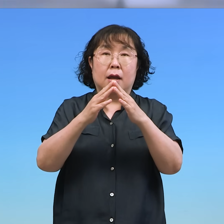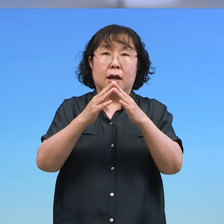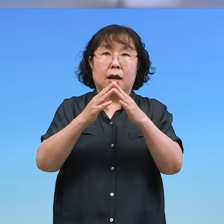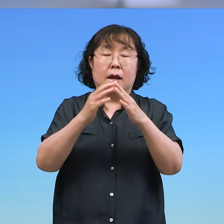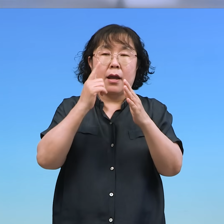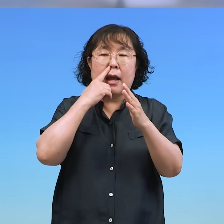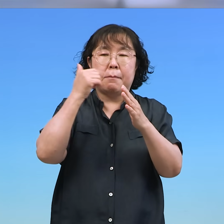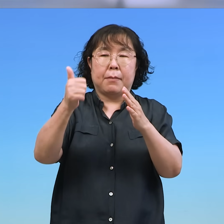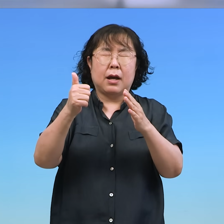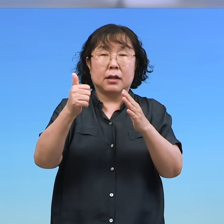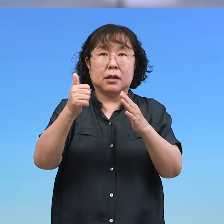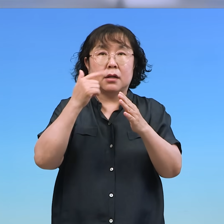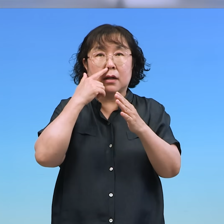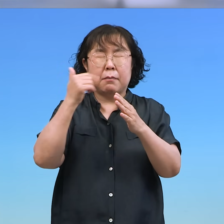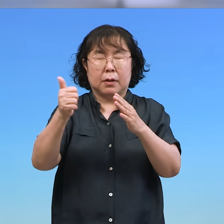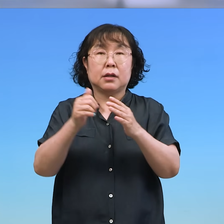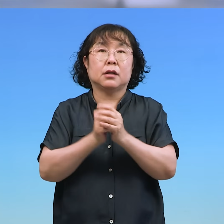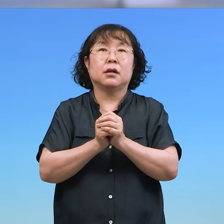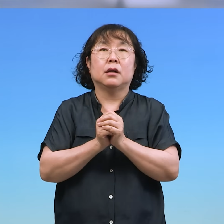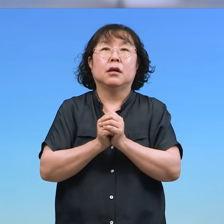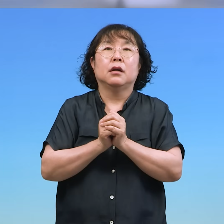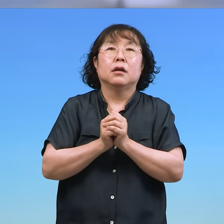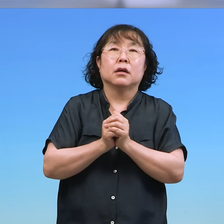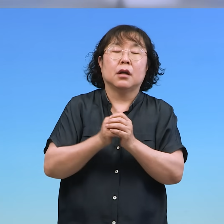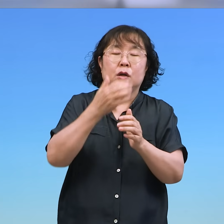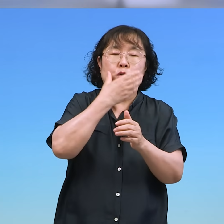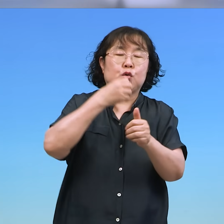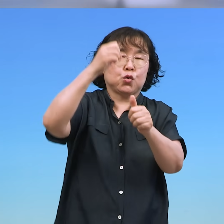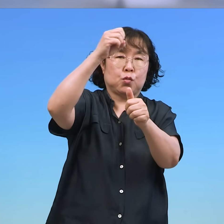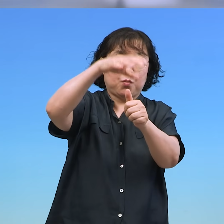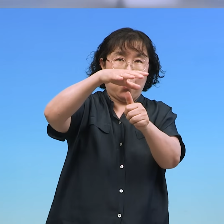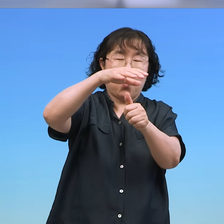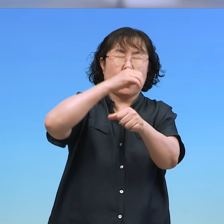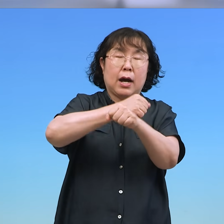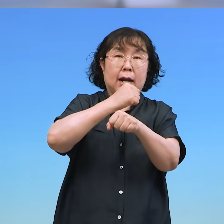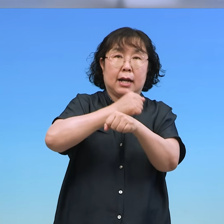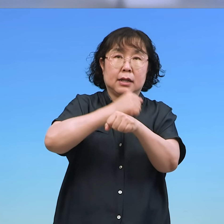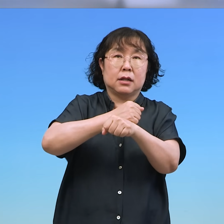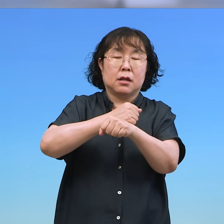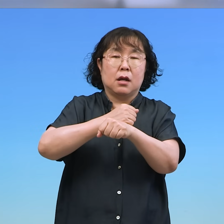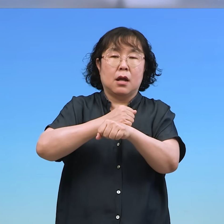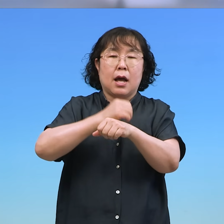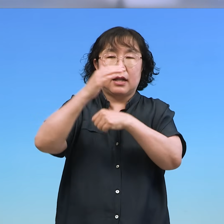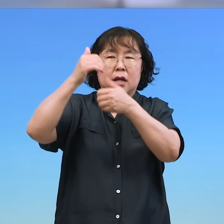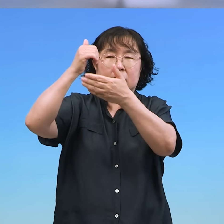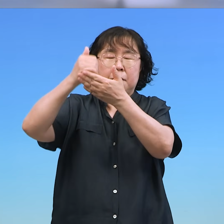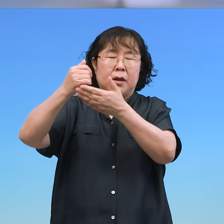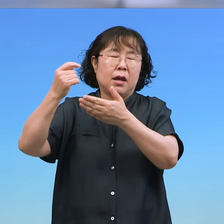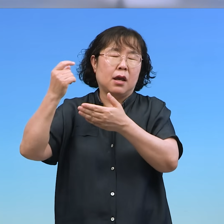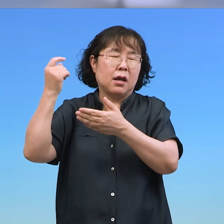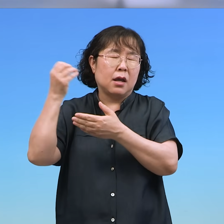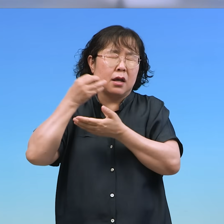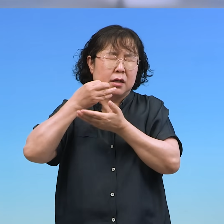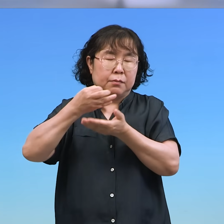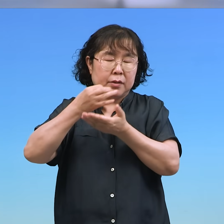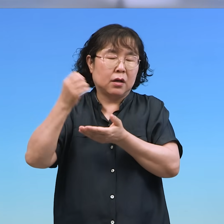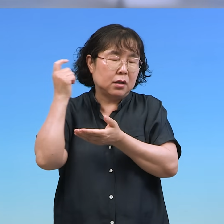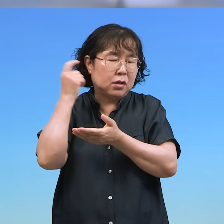모든 분들이 이 말씀으로 은혜 다 받으시겠지만 특별히 하나님께서 오늘 우리 아버지들이 좀 은혜 받기를